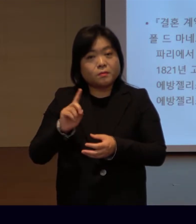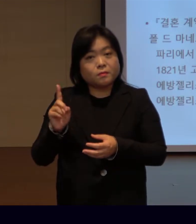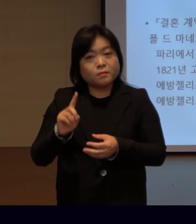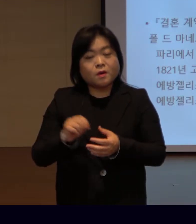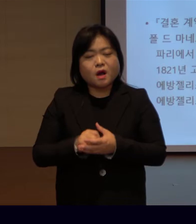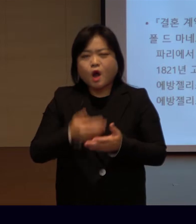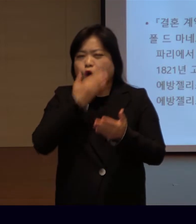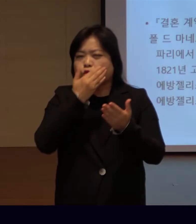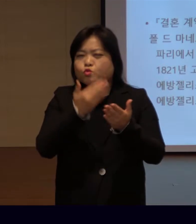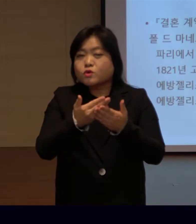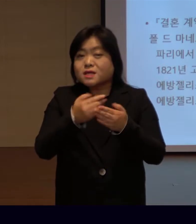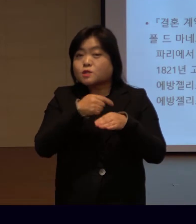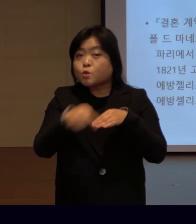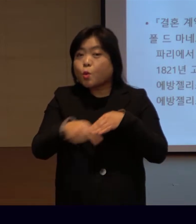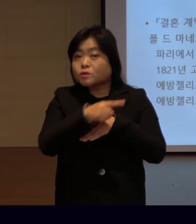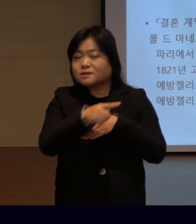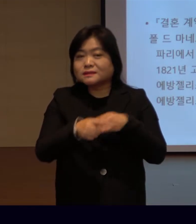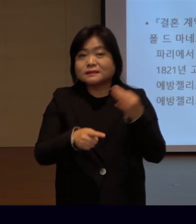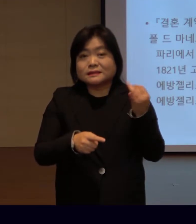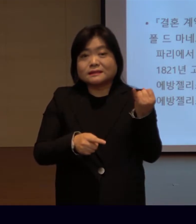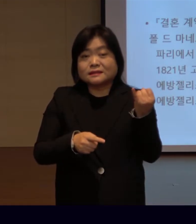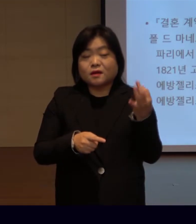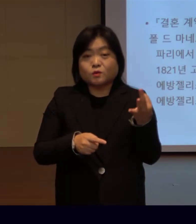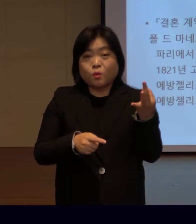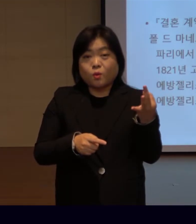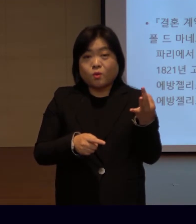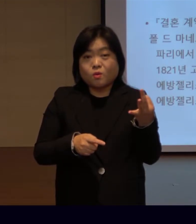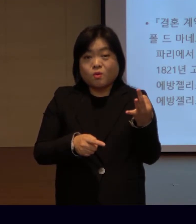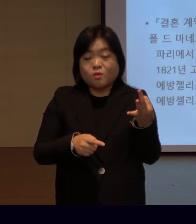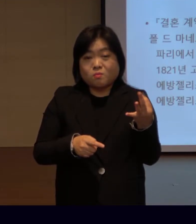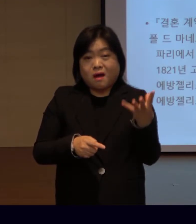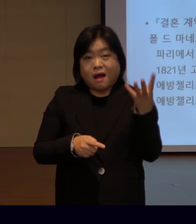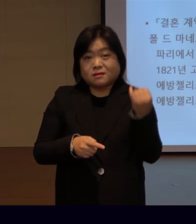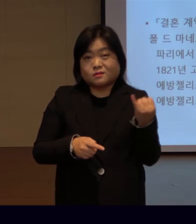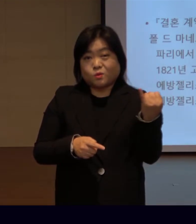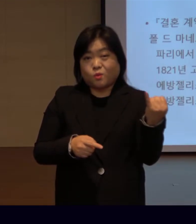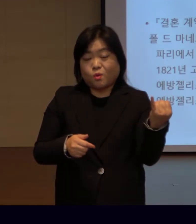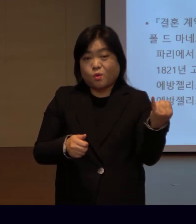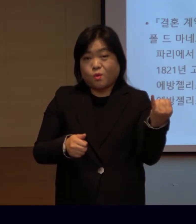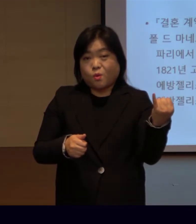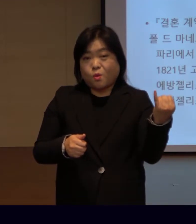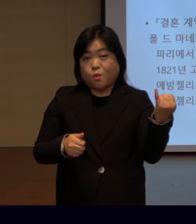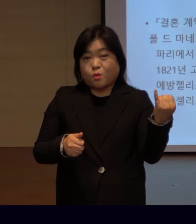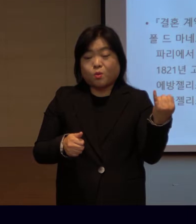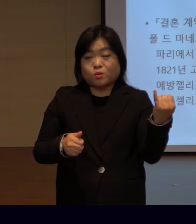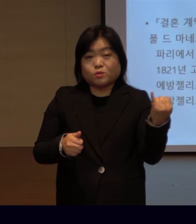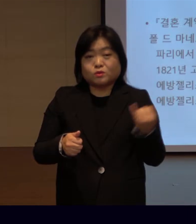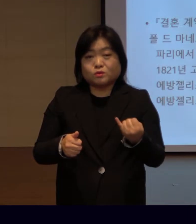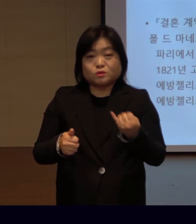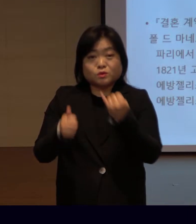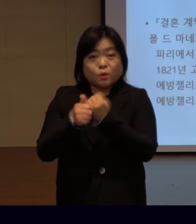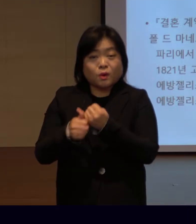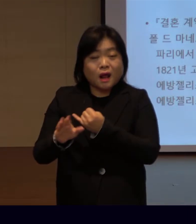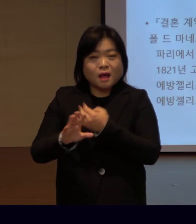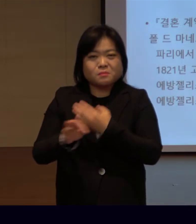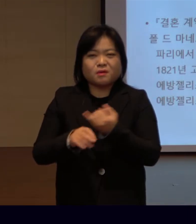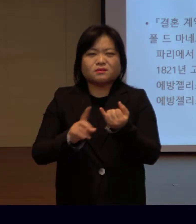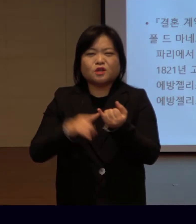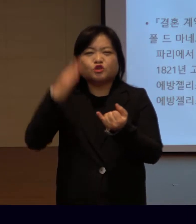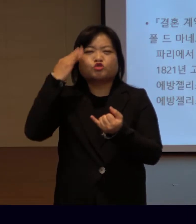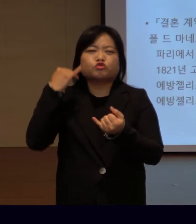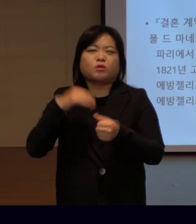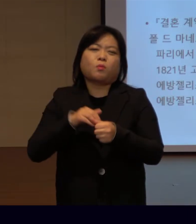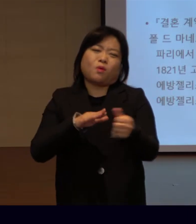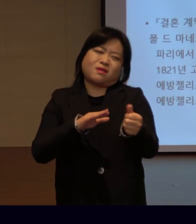이제 귀족들의 경우는 지참금을 제대로 가져가지 못하면 수녀원에 보냈어요. 본인이 수녀가 되고